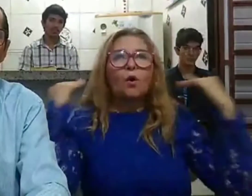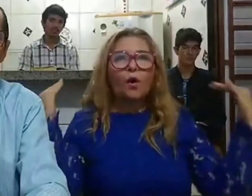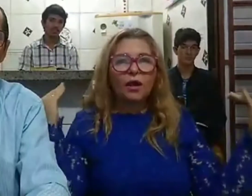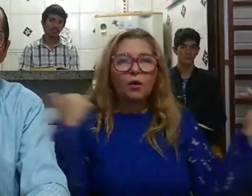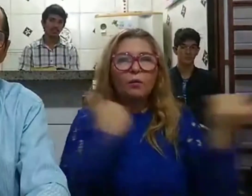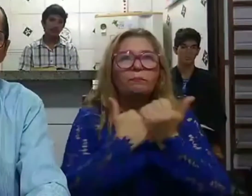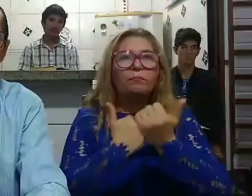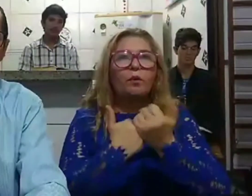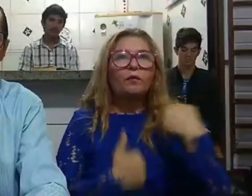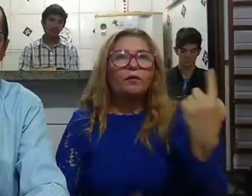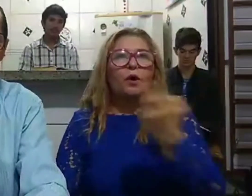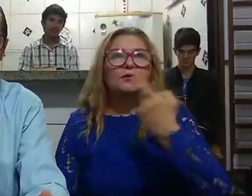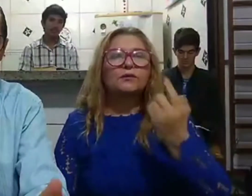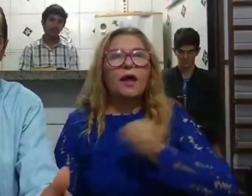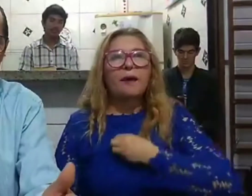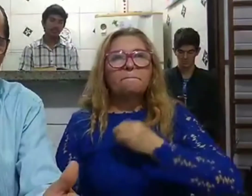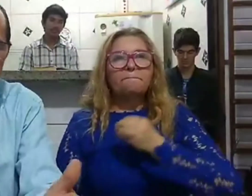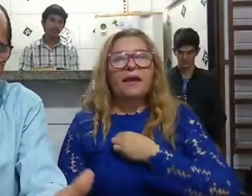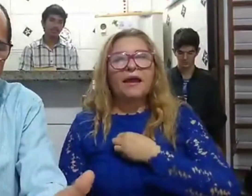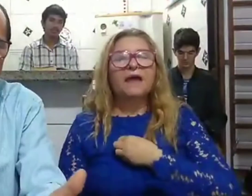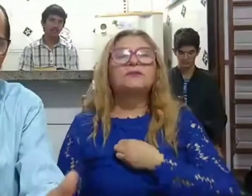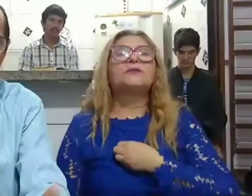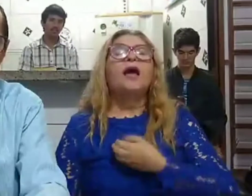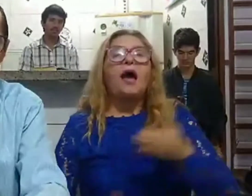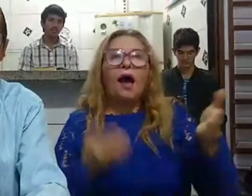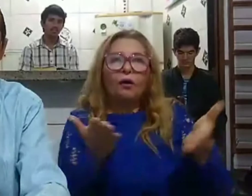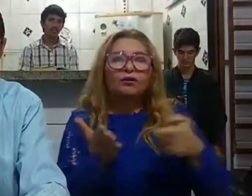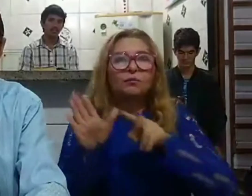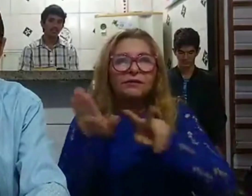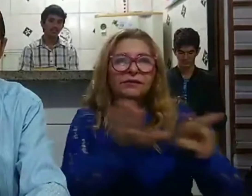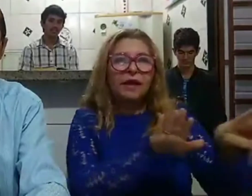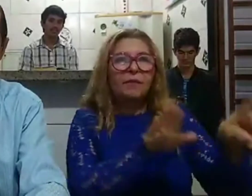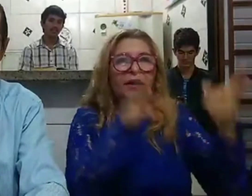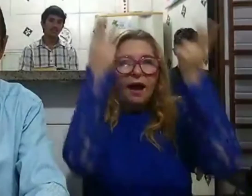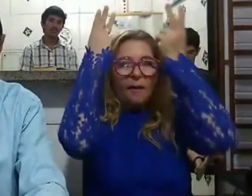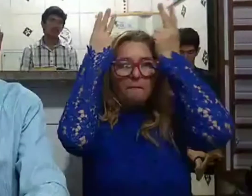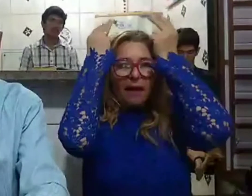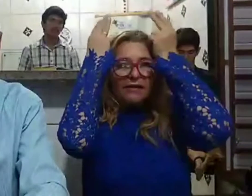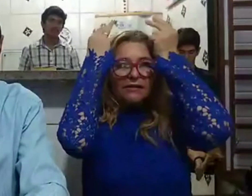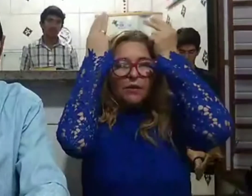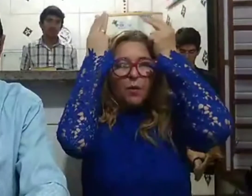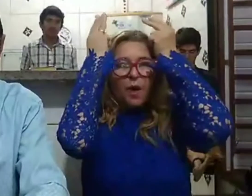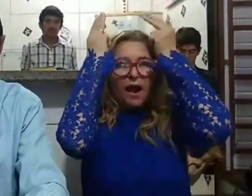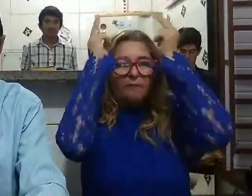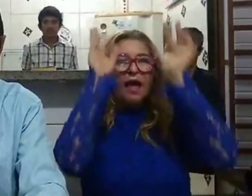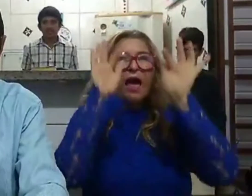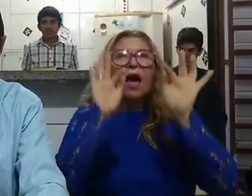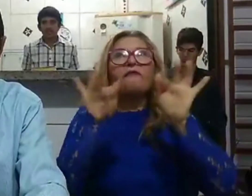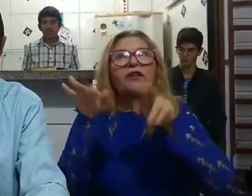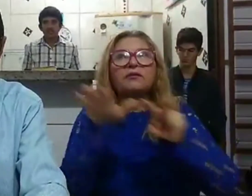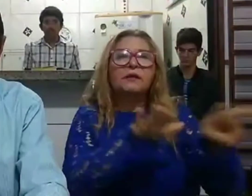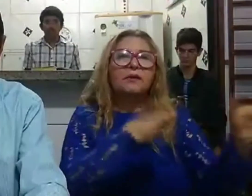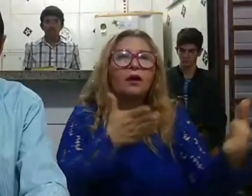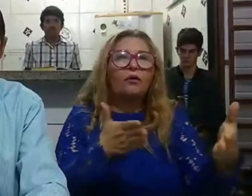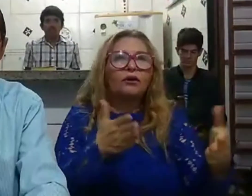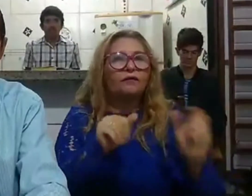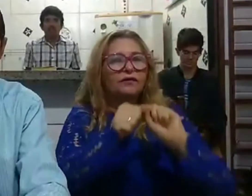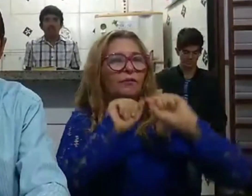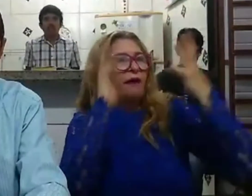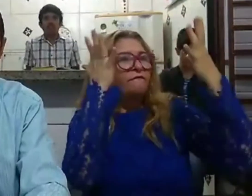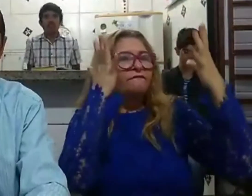nossos pecados. Nós estamos ainda na semana da Páscoa, no final de semana em que comemoramos a Páscoa, e